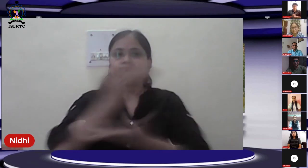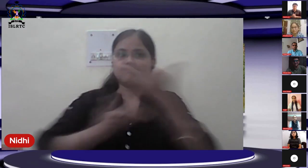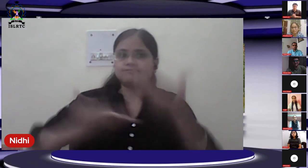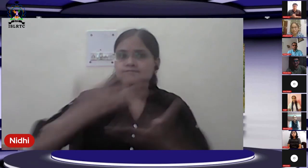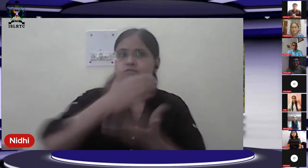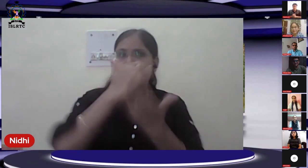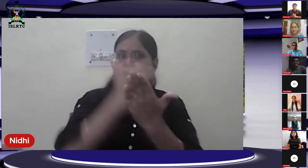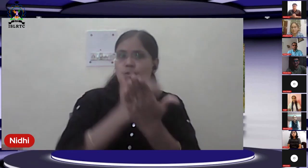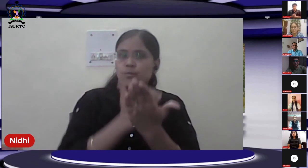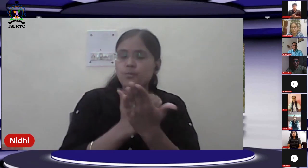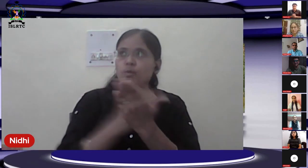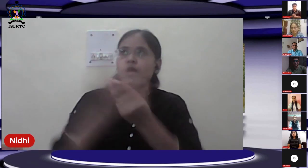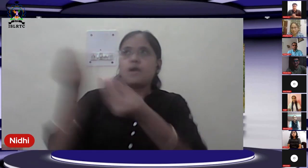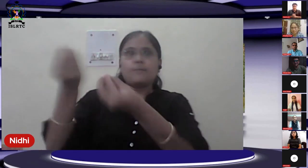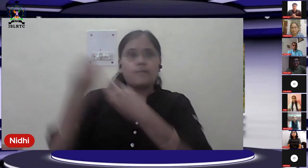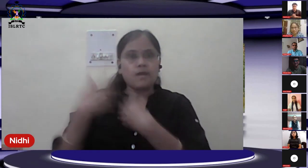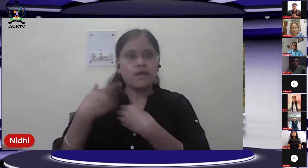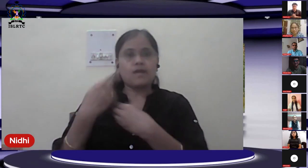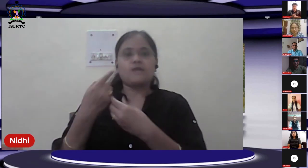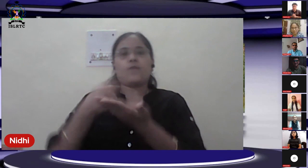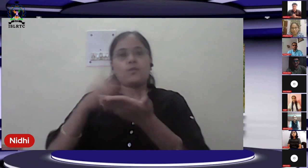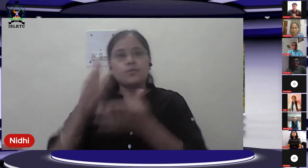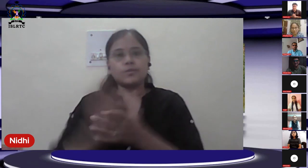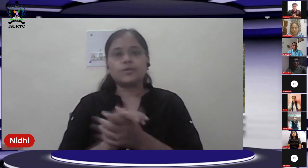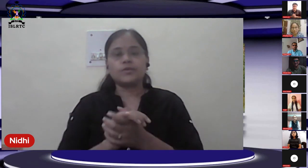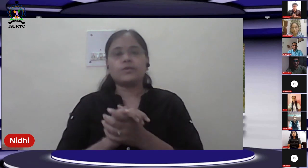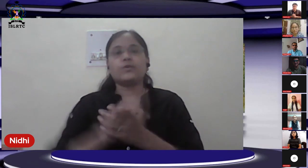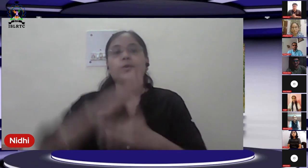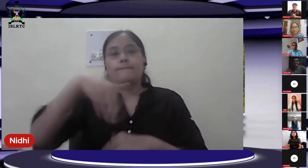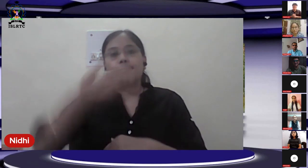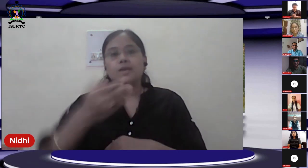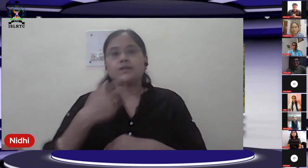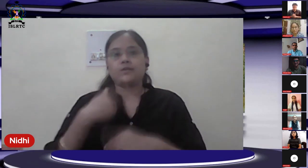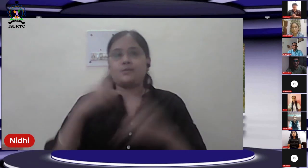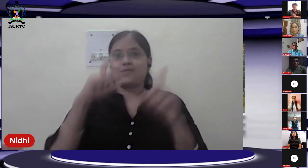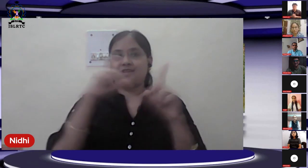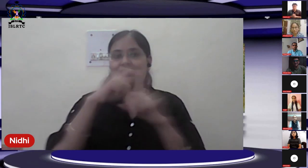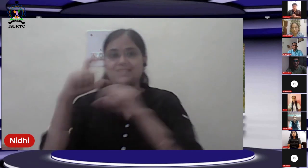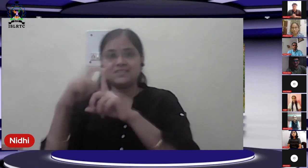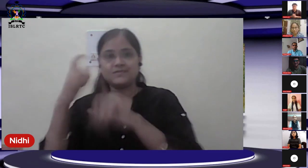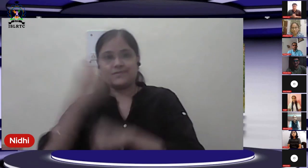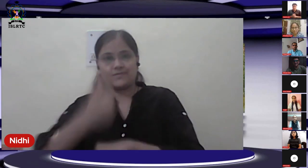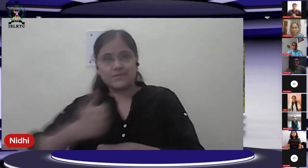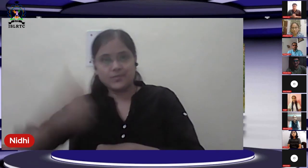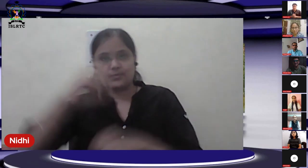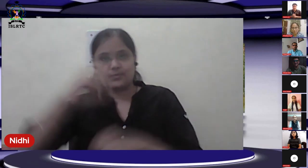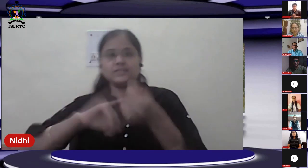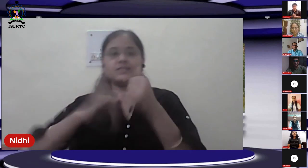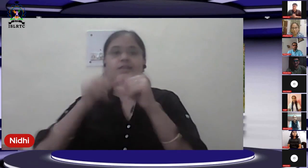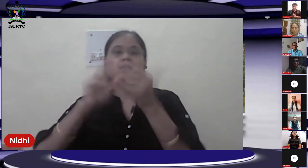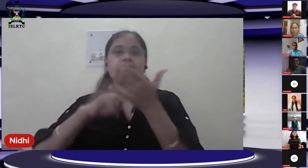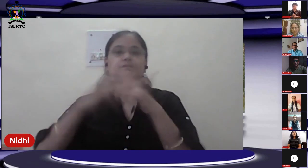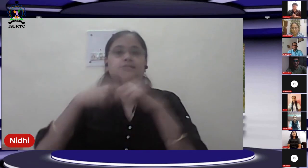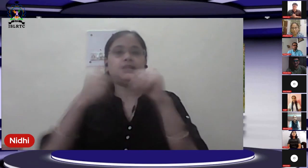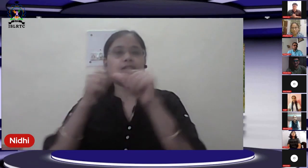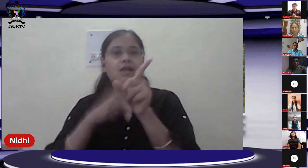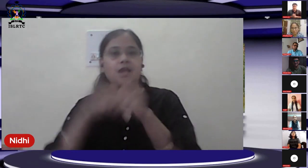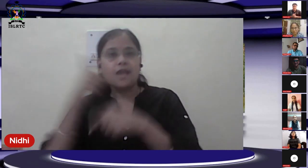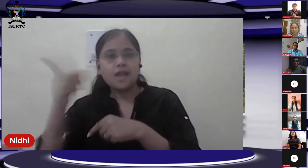लिए। उसके बाद हमारे उपनिदेशक महोदय श्री संजय सर का भी मैं आभारी हूँ कि उन्होंने यह हमको अवसर दिया, मार्गदर्शित किया कि हम सब लोग